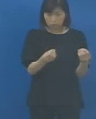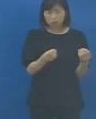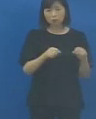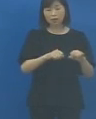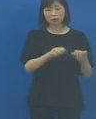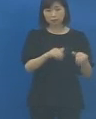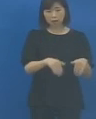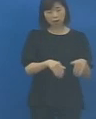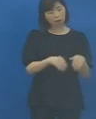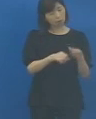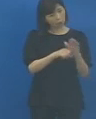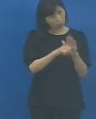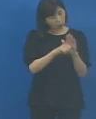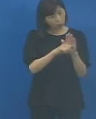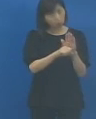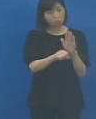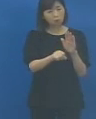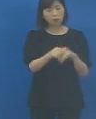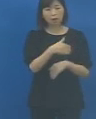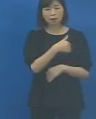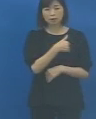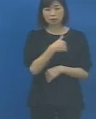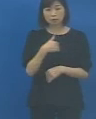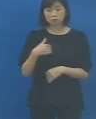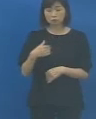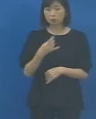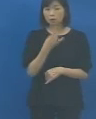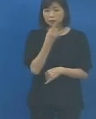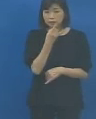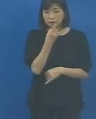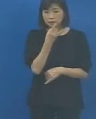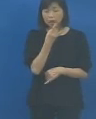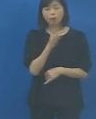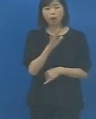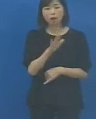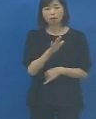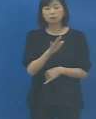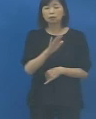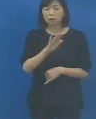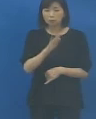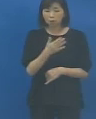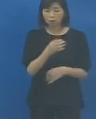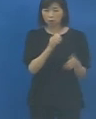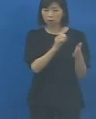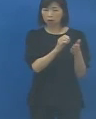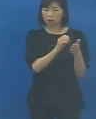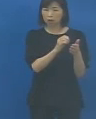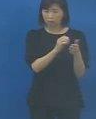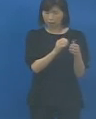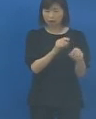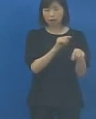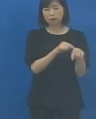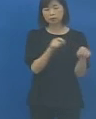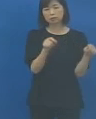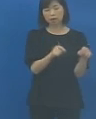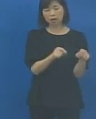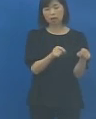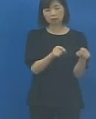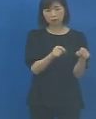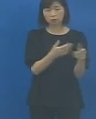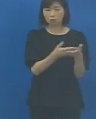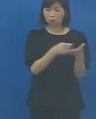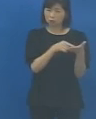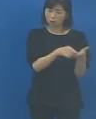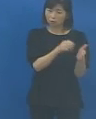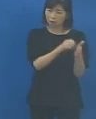は出るのではないかなという期待もありますが、果たして解除できるかどうかというのはもうしばらく